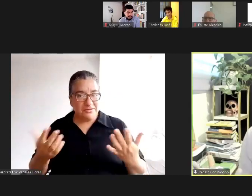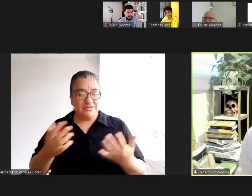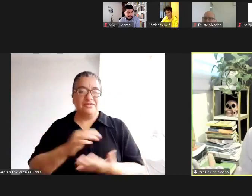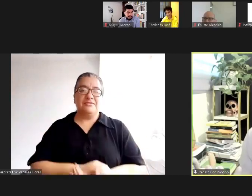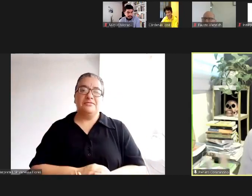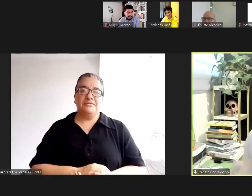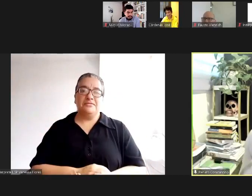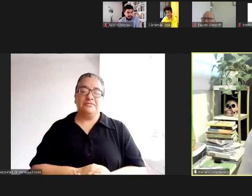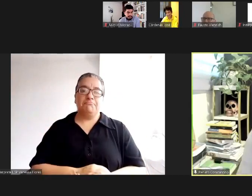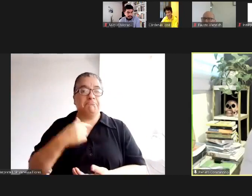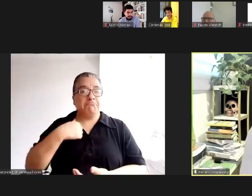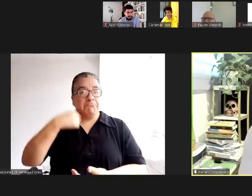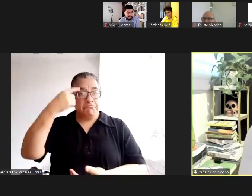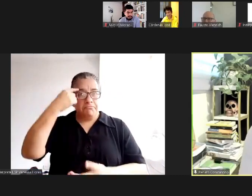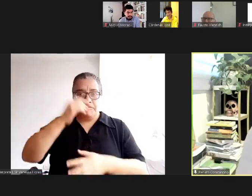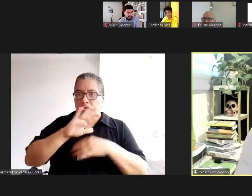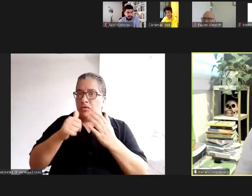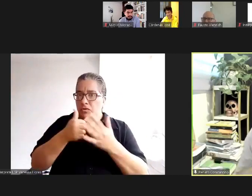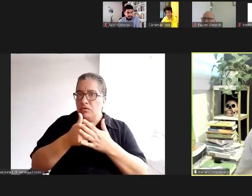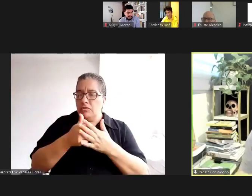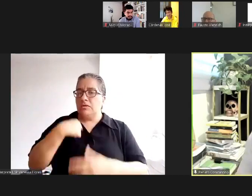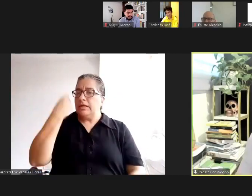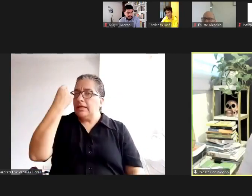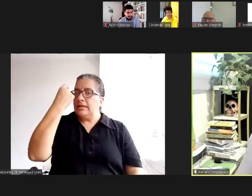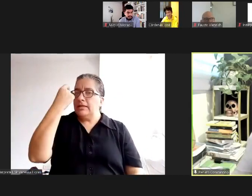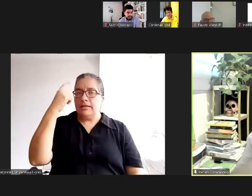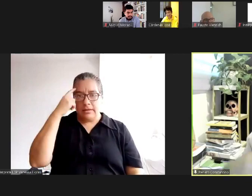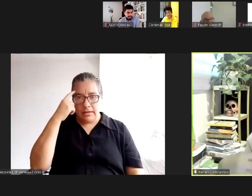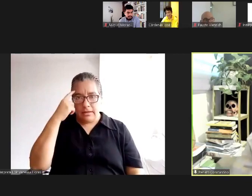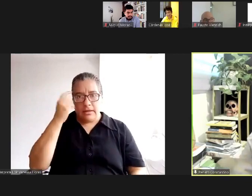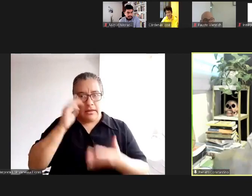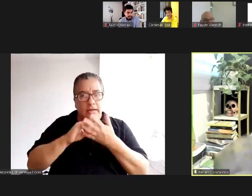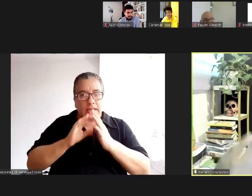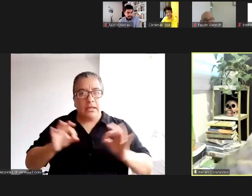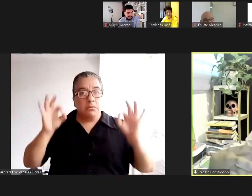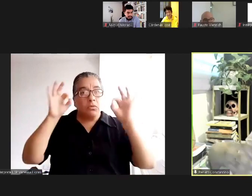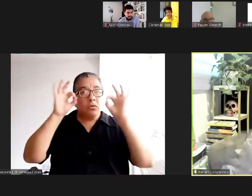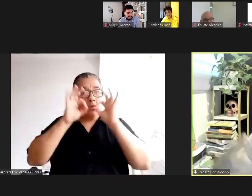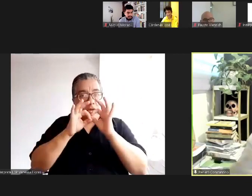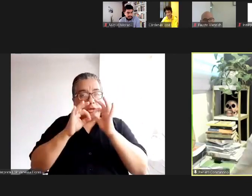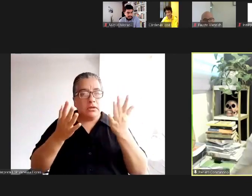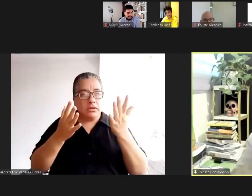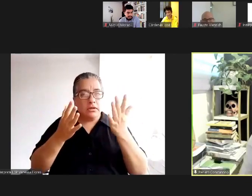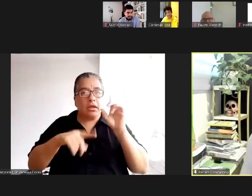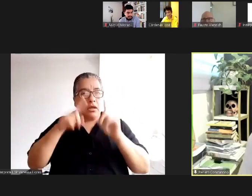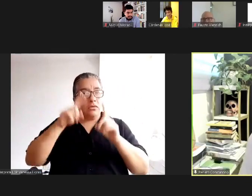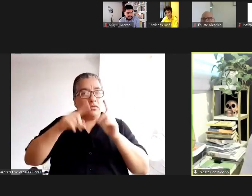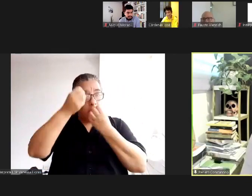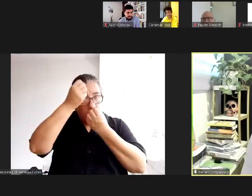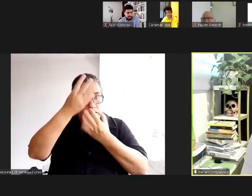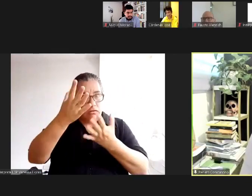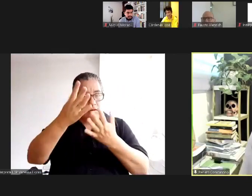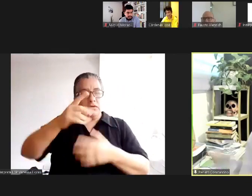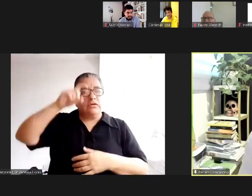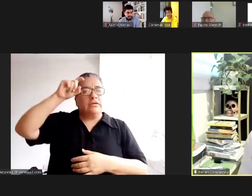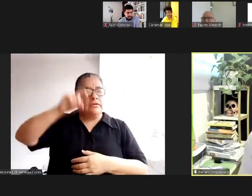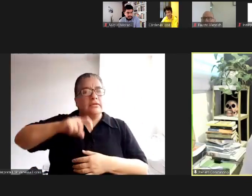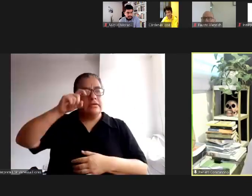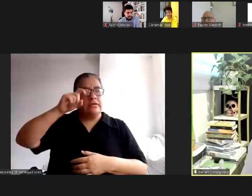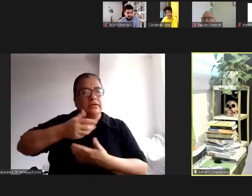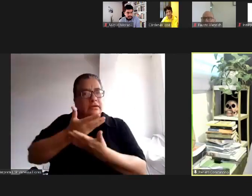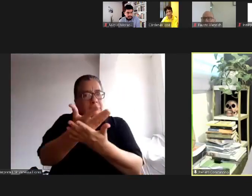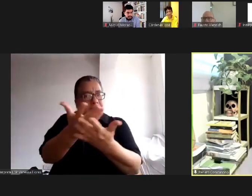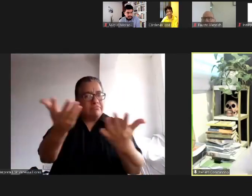creo que todos somos mucho más conscientes de la importancia que tiene de que hay cierta información que tiene que estar disponible para